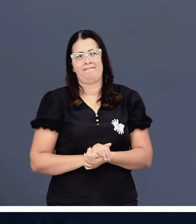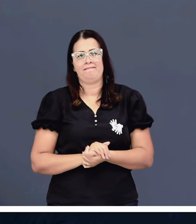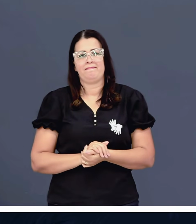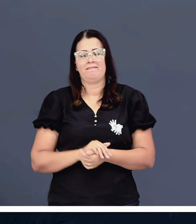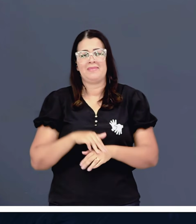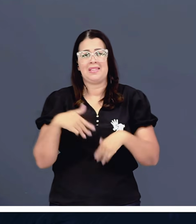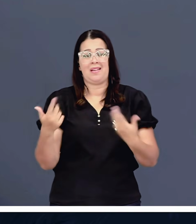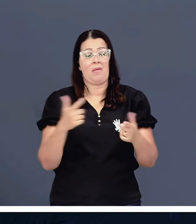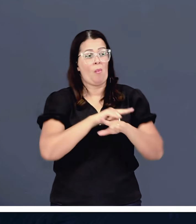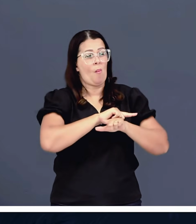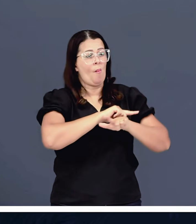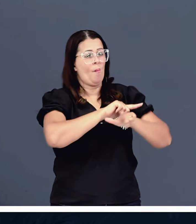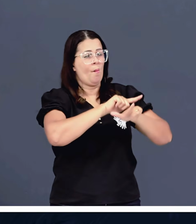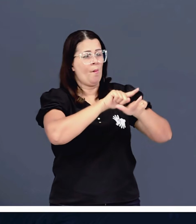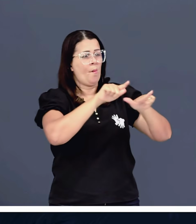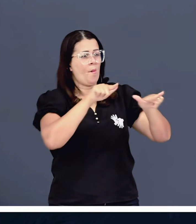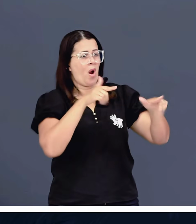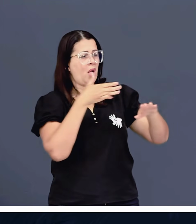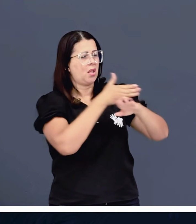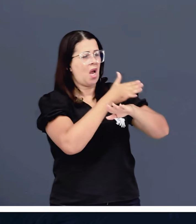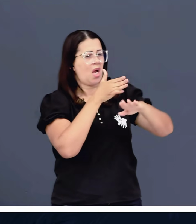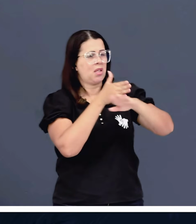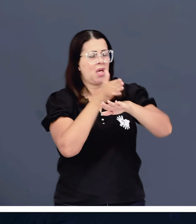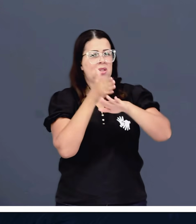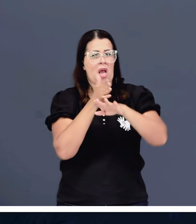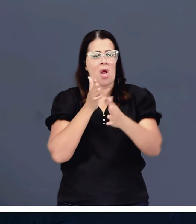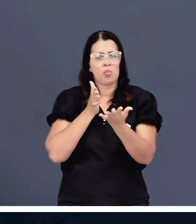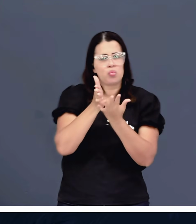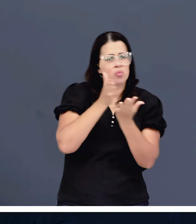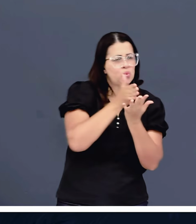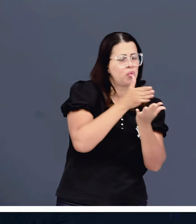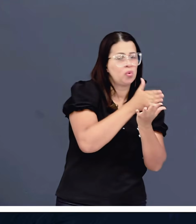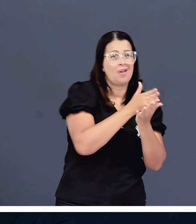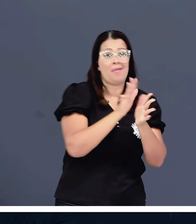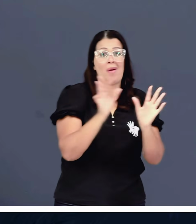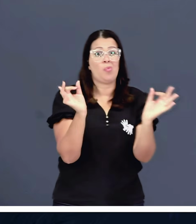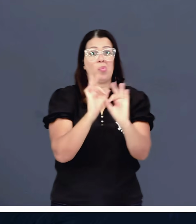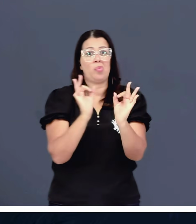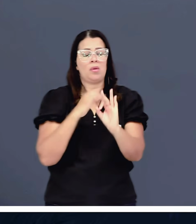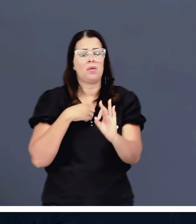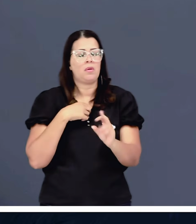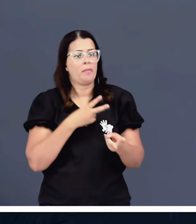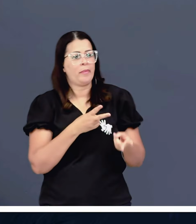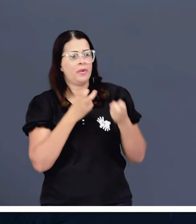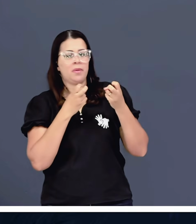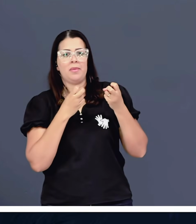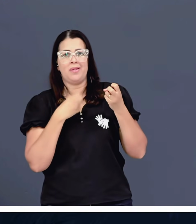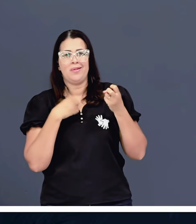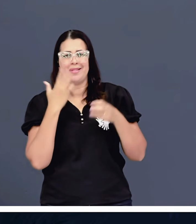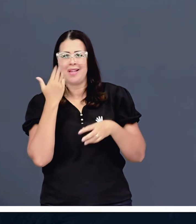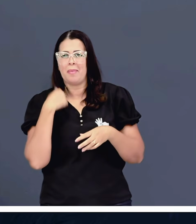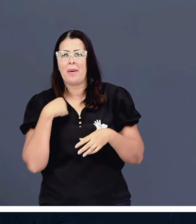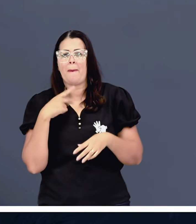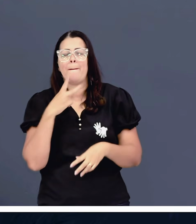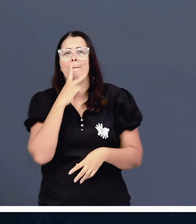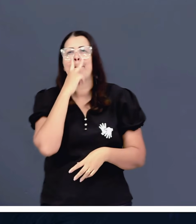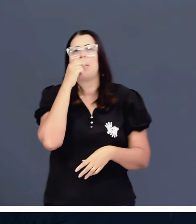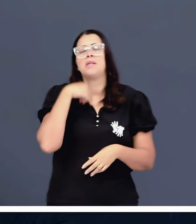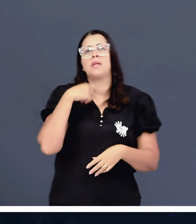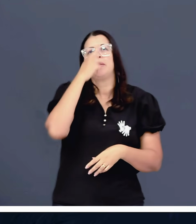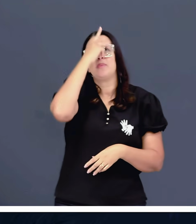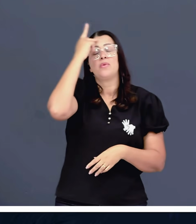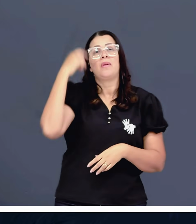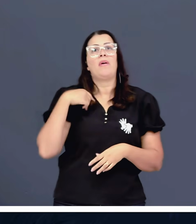A escassez foi chegando em todos os níveis. Mas ninguém ainda tinha se atentado para isso, tá? Sabe, gente? Parece que as pessoas estavam